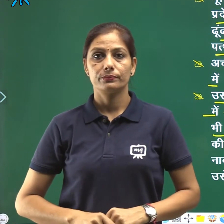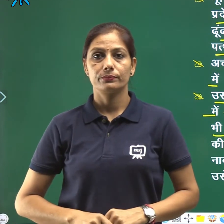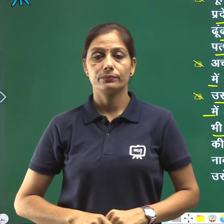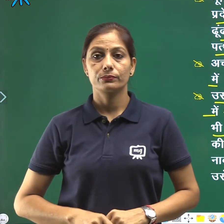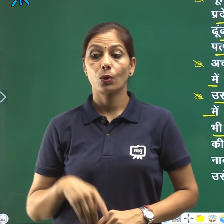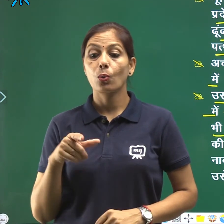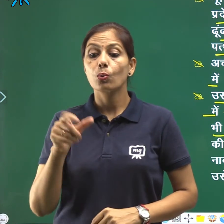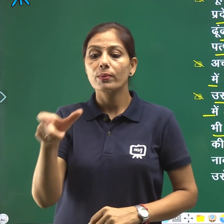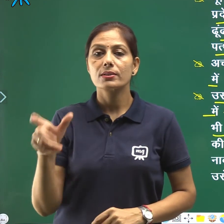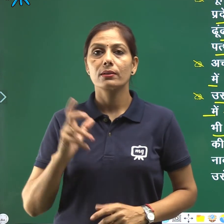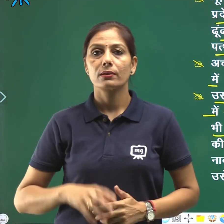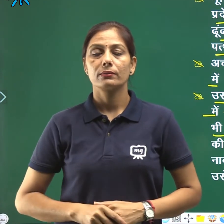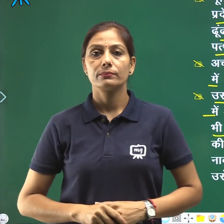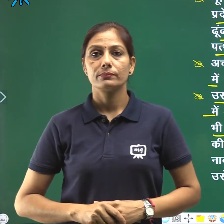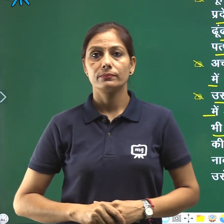उनमें से